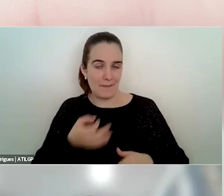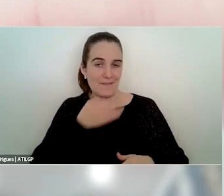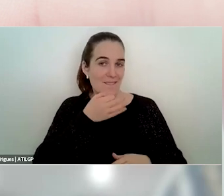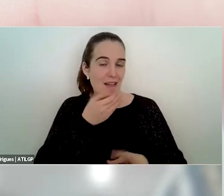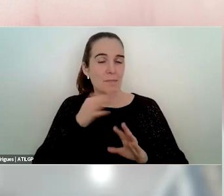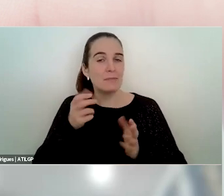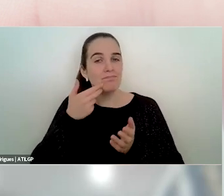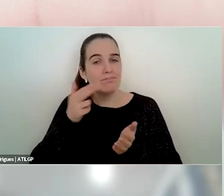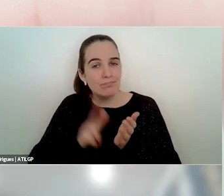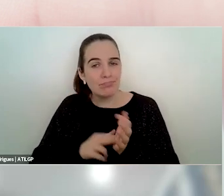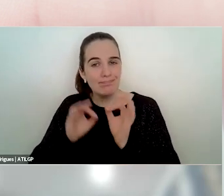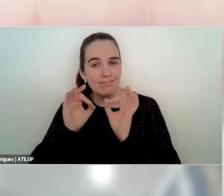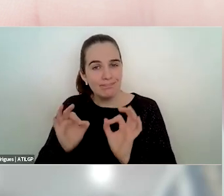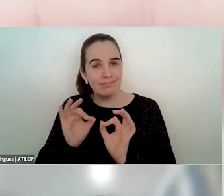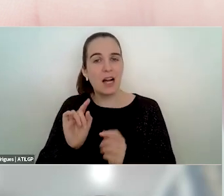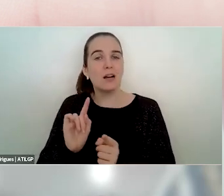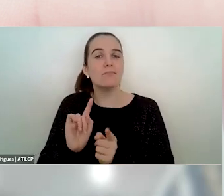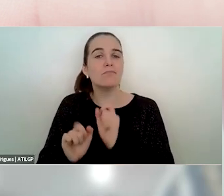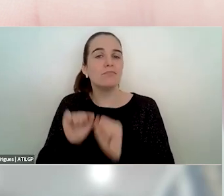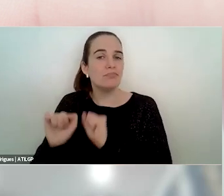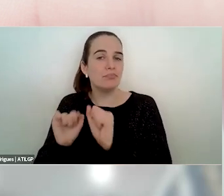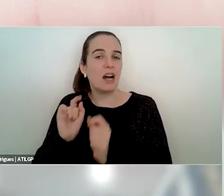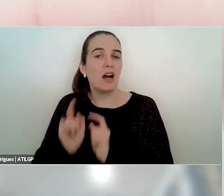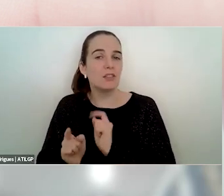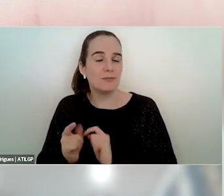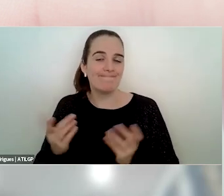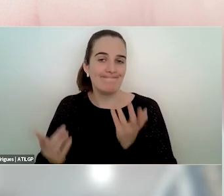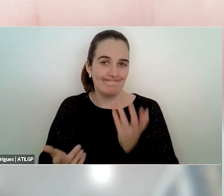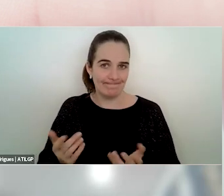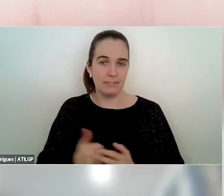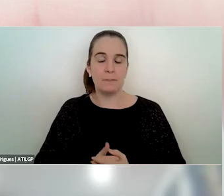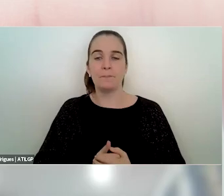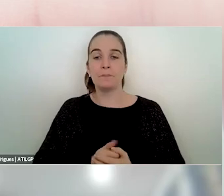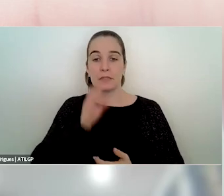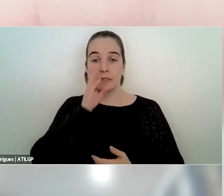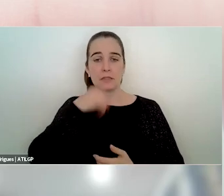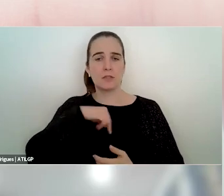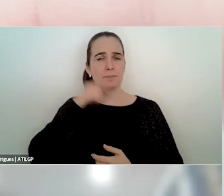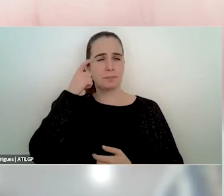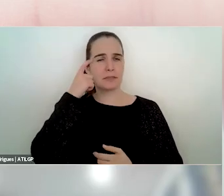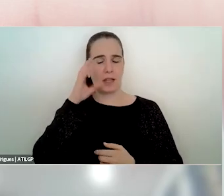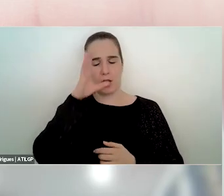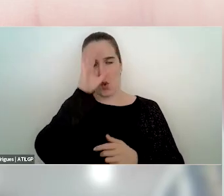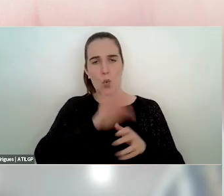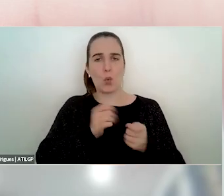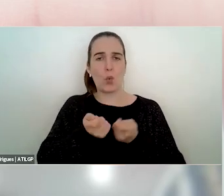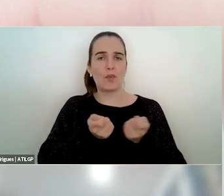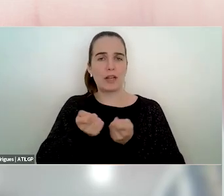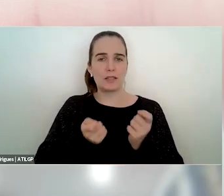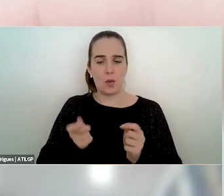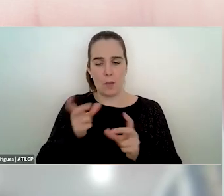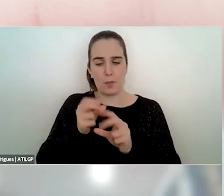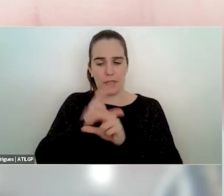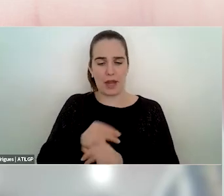é nada de novo aquilo que eu estou a dizer quando pensamos na governação pública atual, moderna, aquilo que são